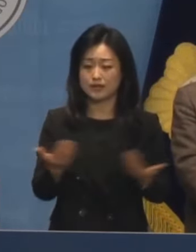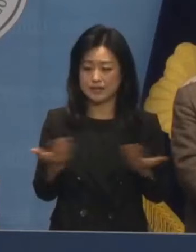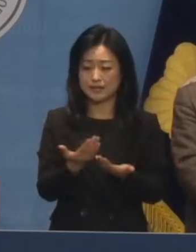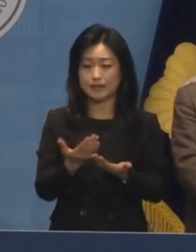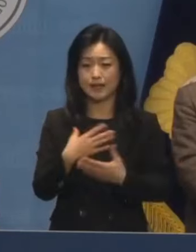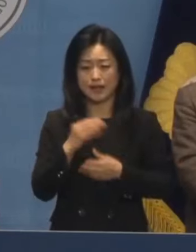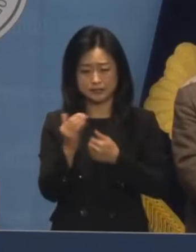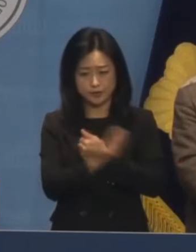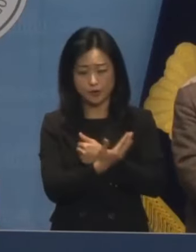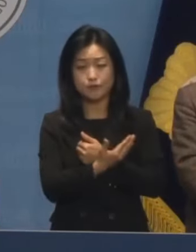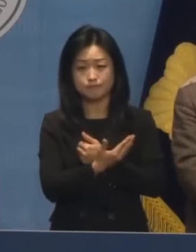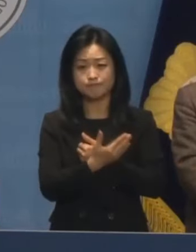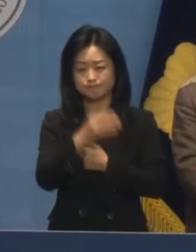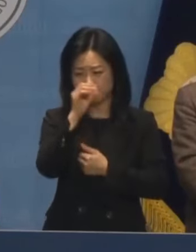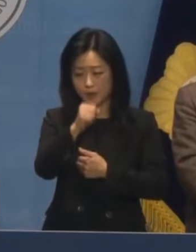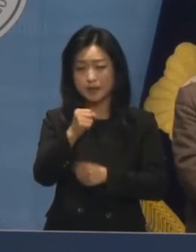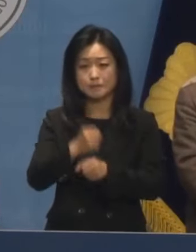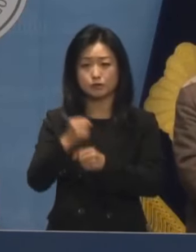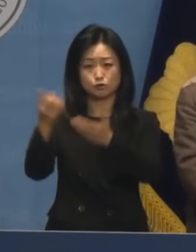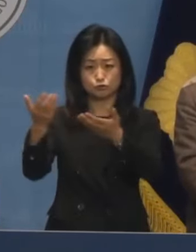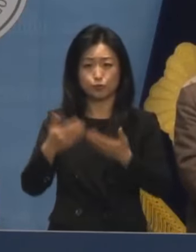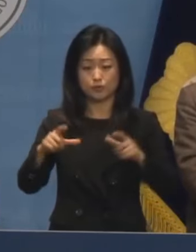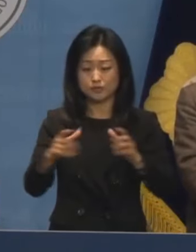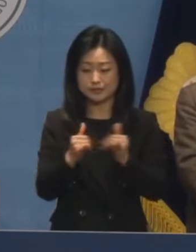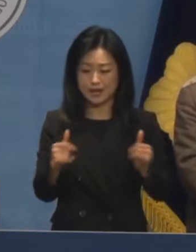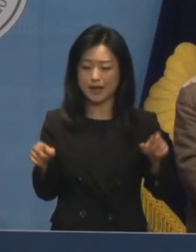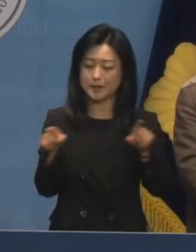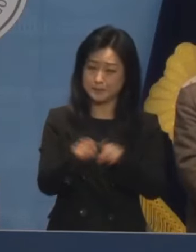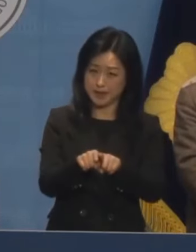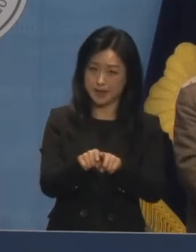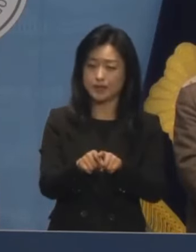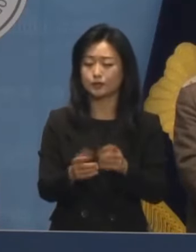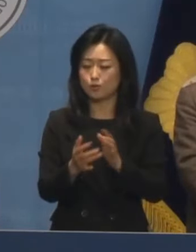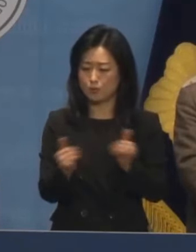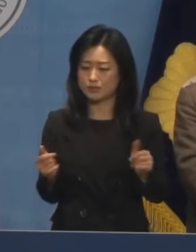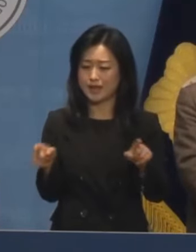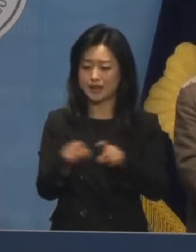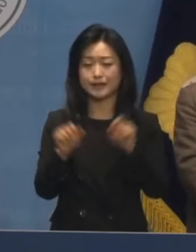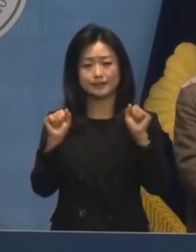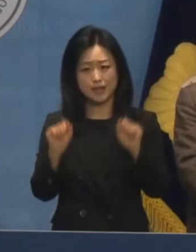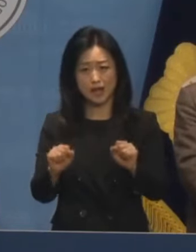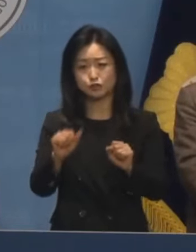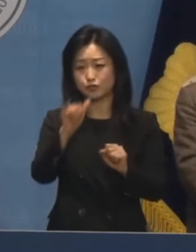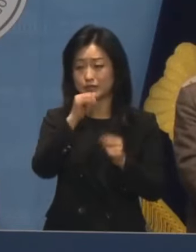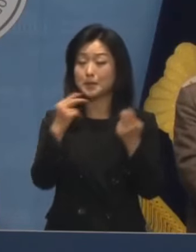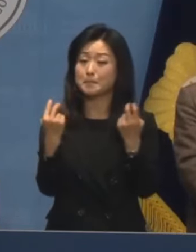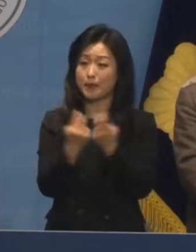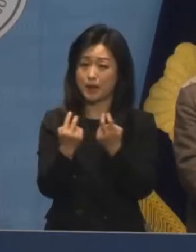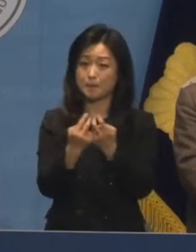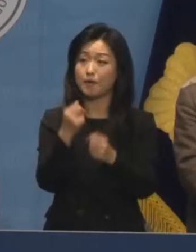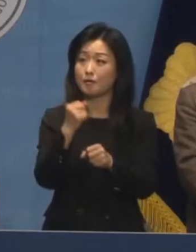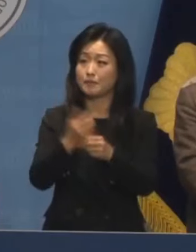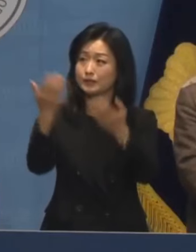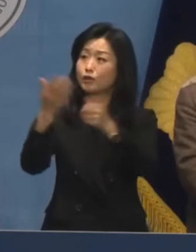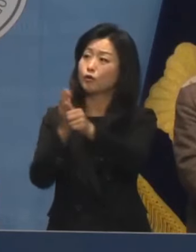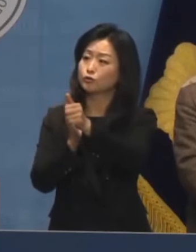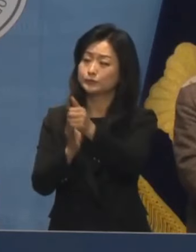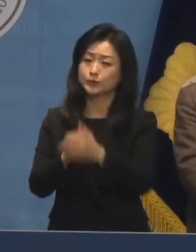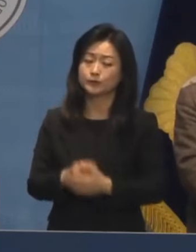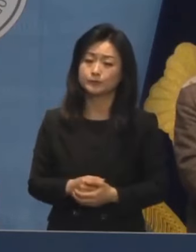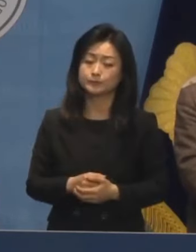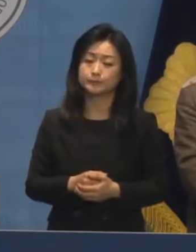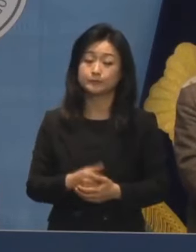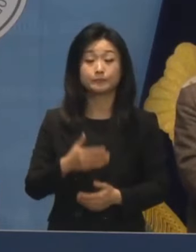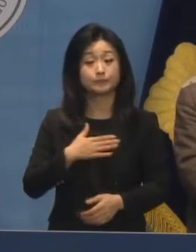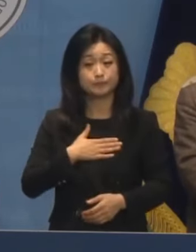조선과 노동환경 마련을 통해 지역 주민들과 노동자들과 상생할 수 있는 방안을 조속히 마련해야 합니다